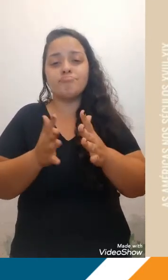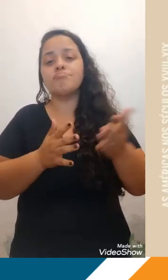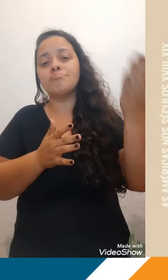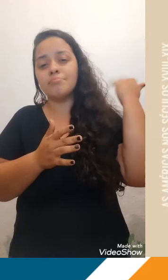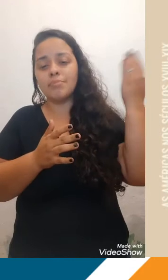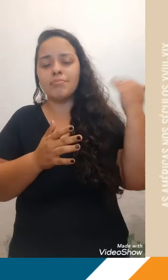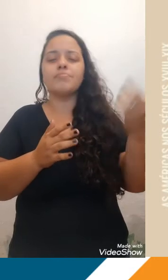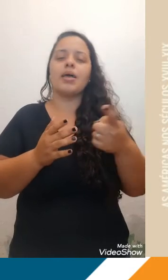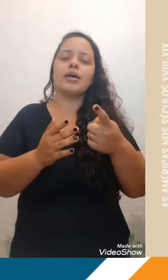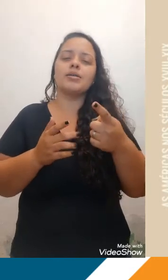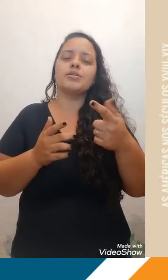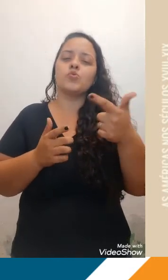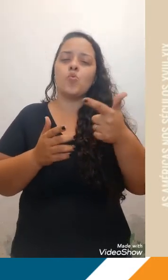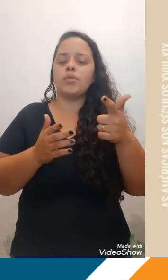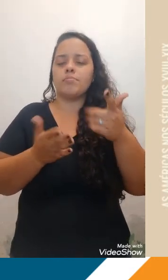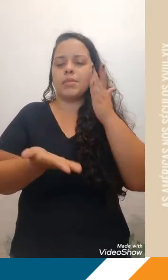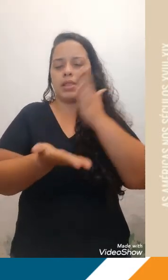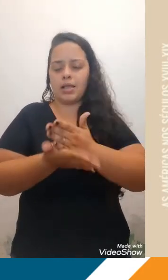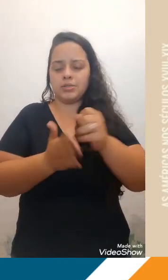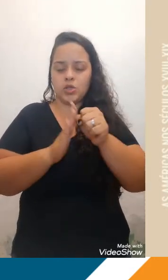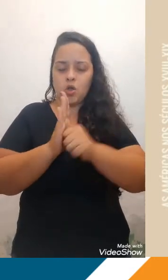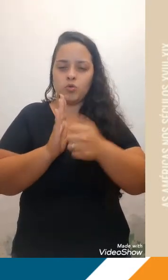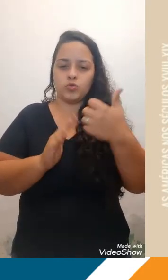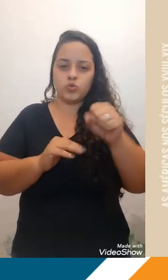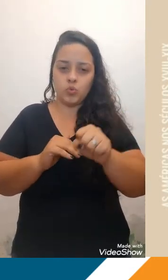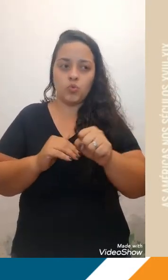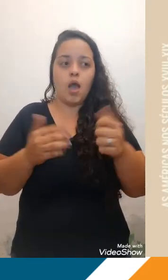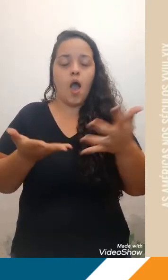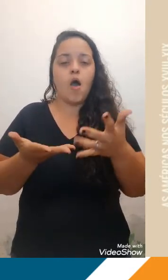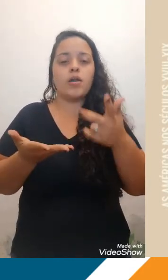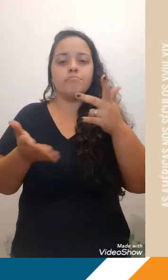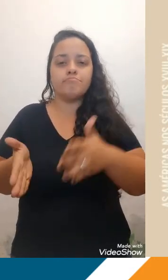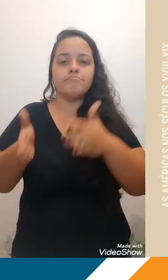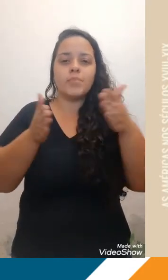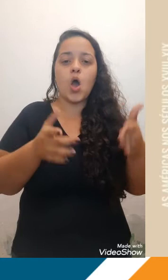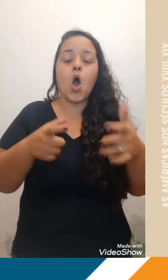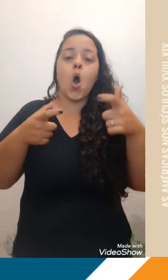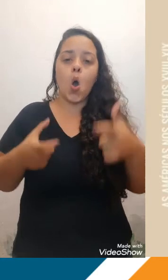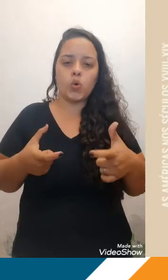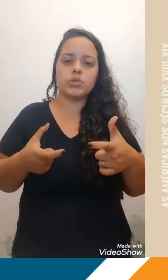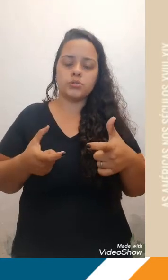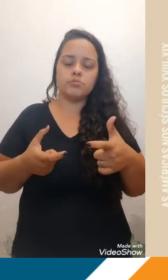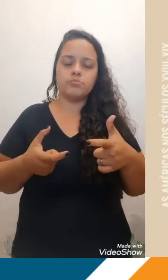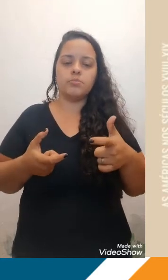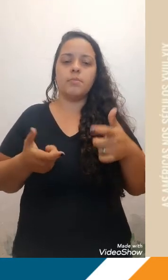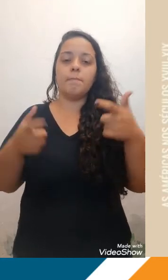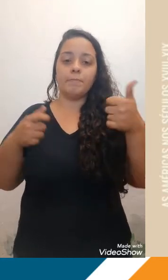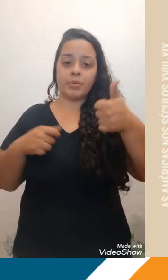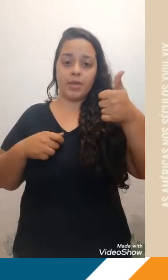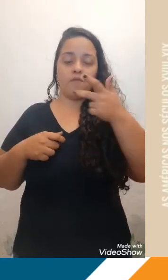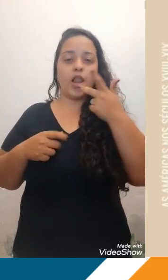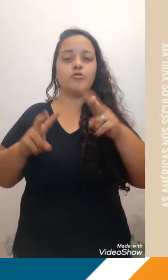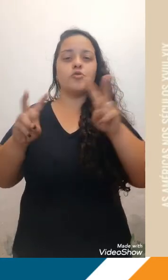na segunda metade do século XVIII. Agora, vamos para o onde, Localizando primeiro